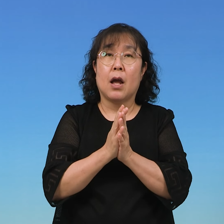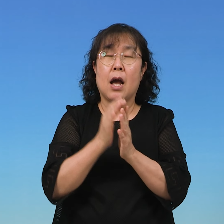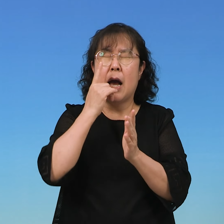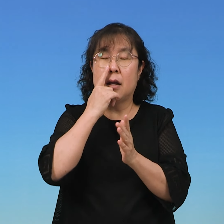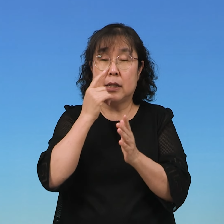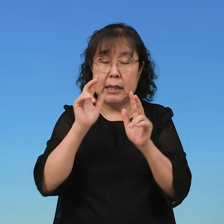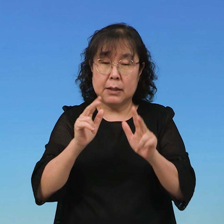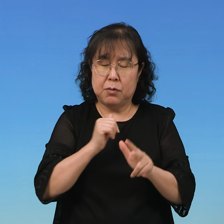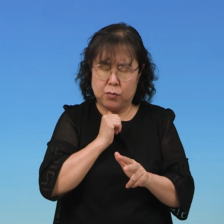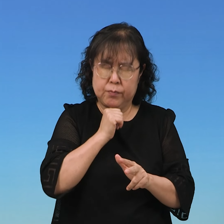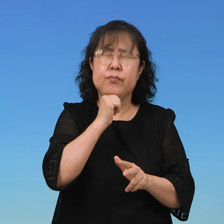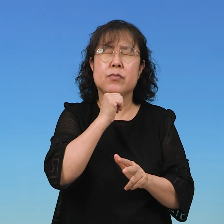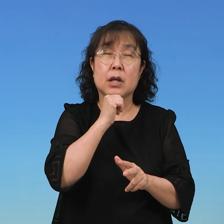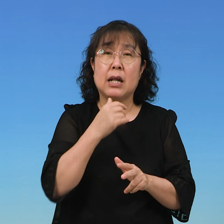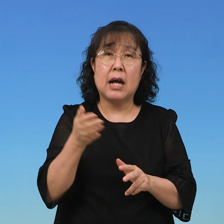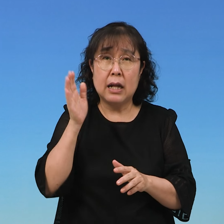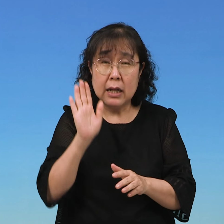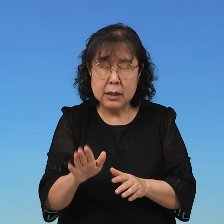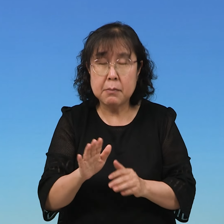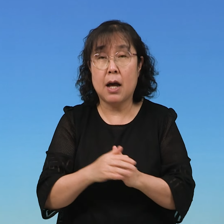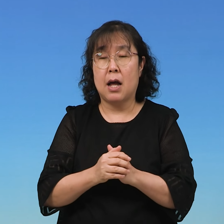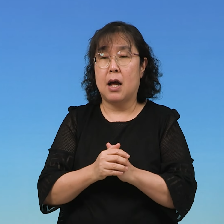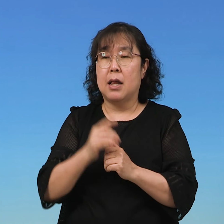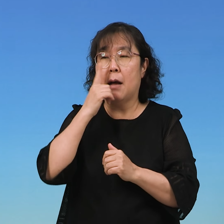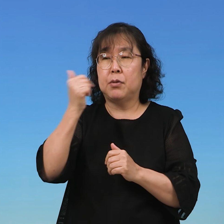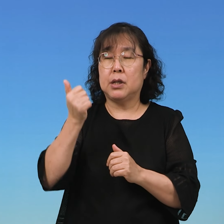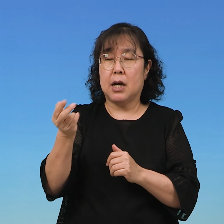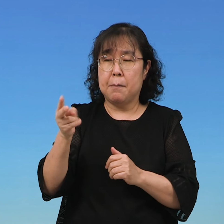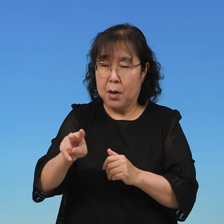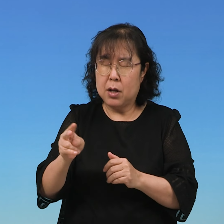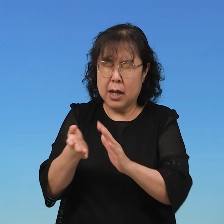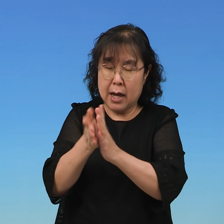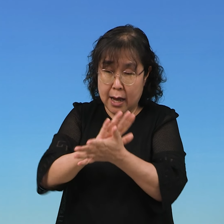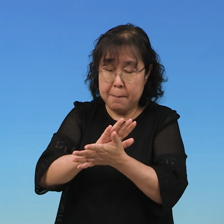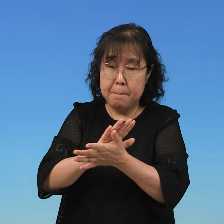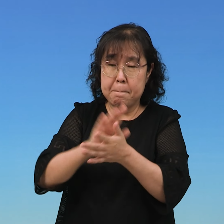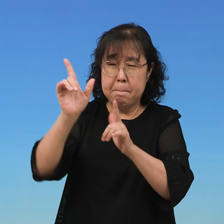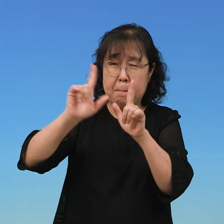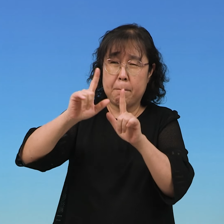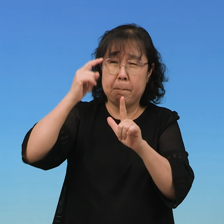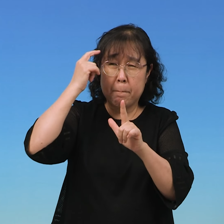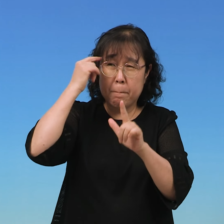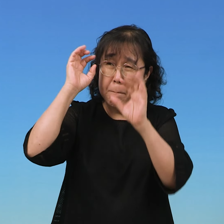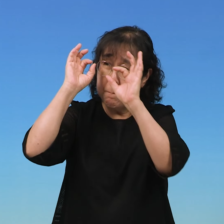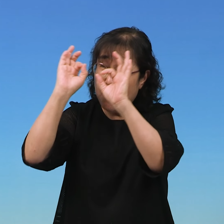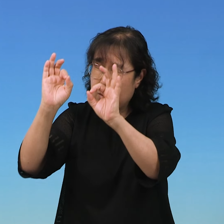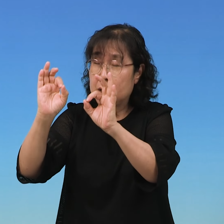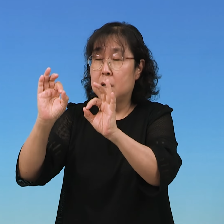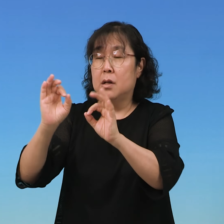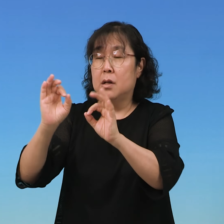불편하지만 아버지의 변화된 모습을 보며 더없이 기쁘고 하나님께 감사드립니다. 정말 하나님의 놀라운 역사를